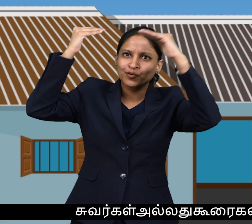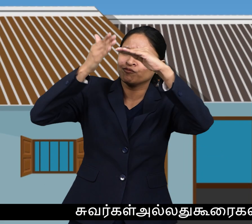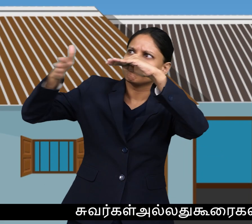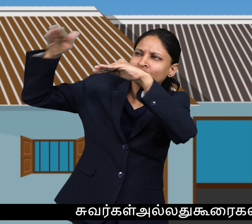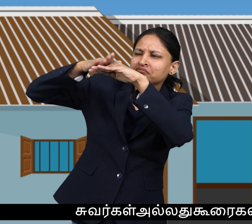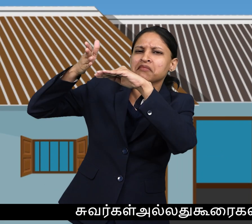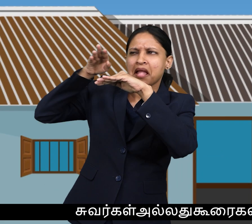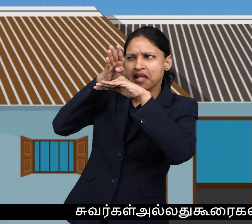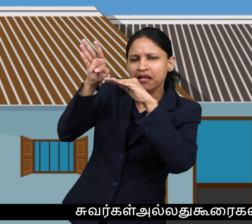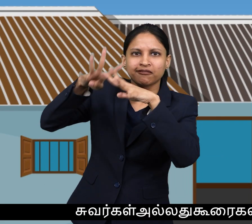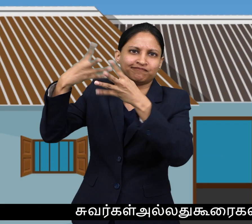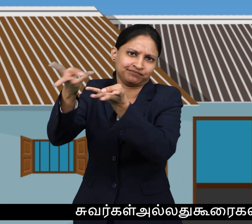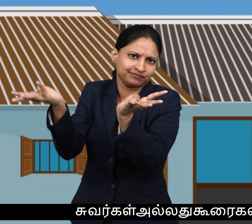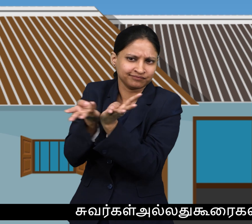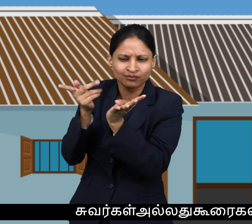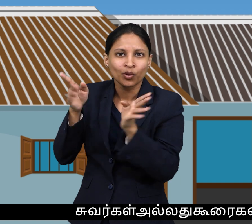கூடுகளை கட்டுகின்றன.